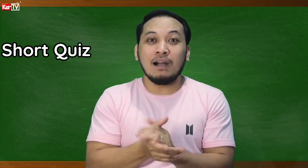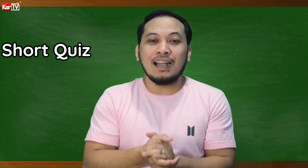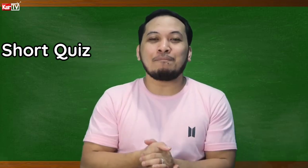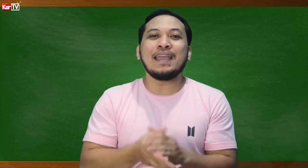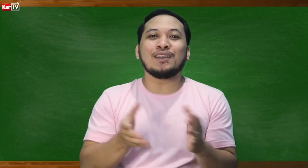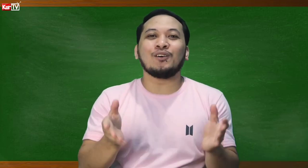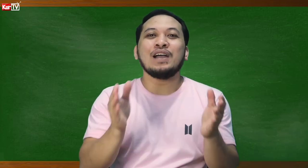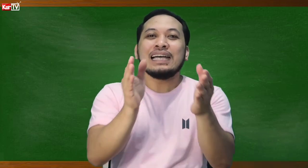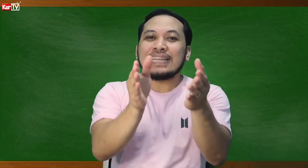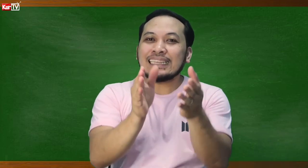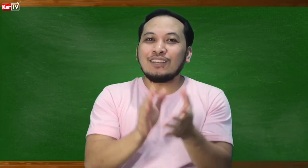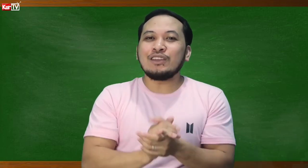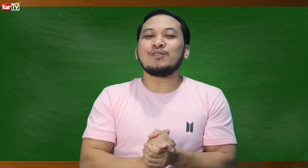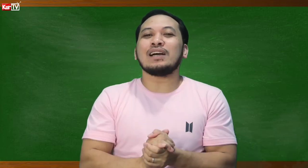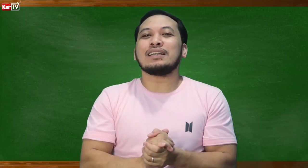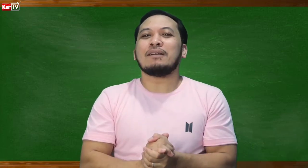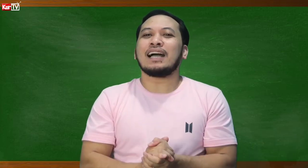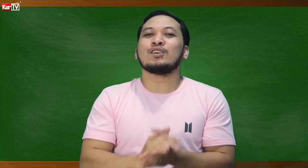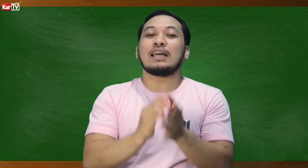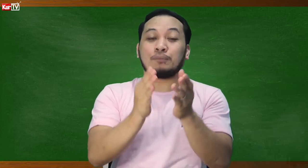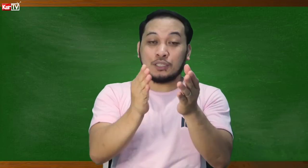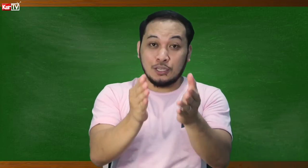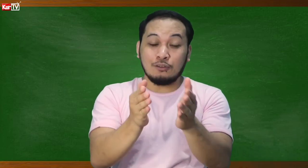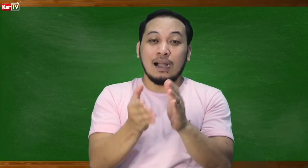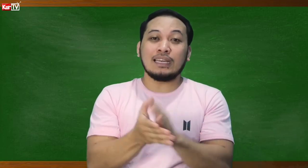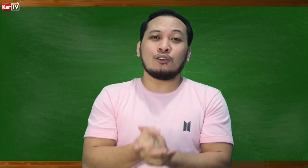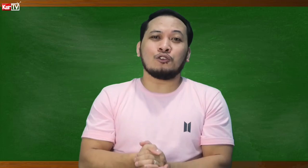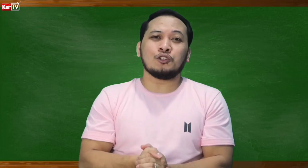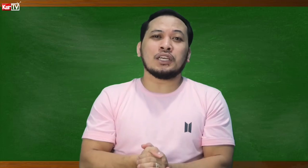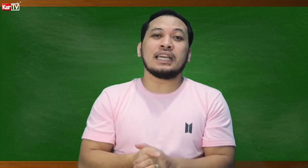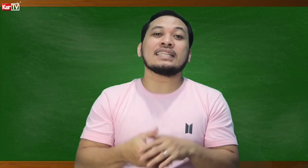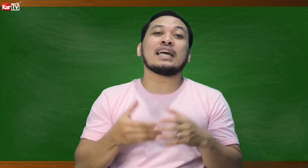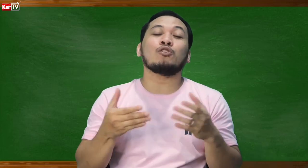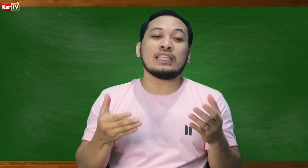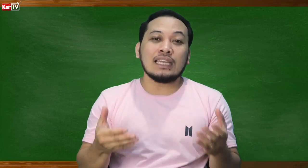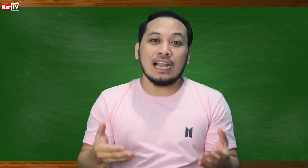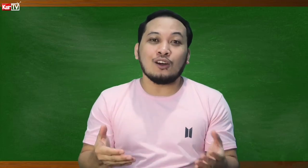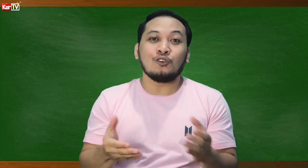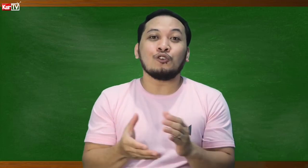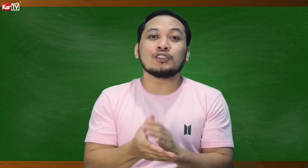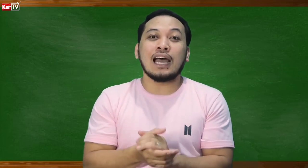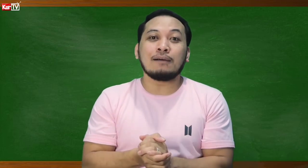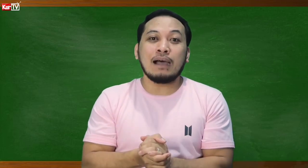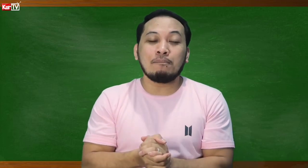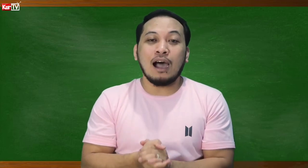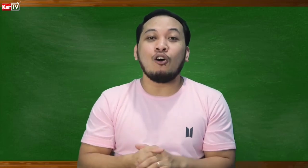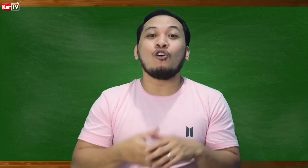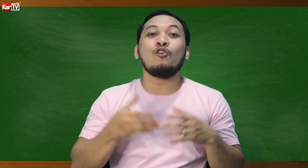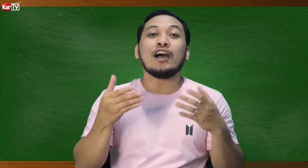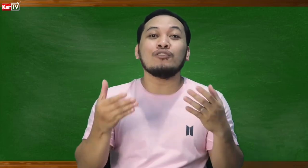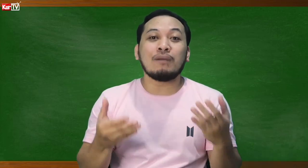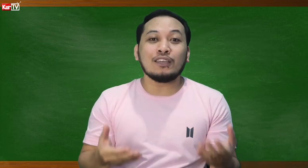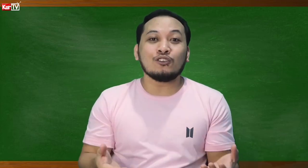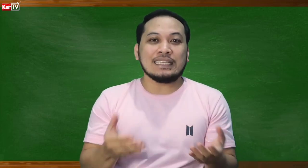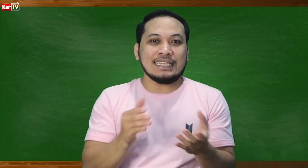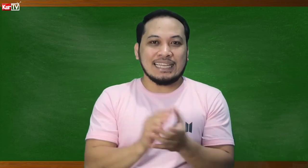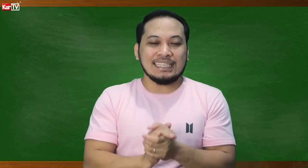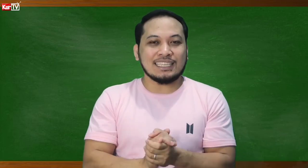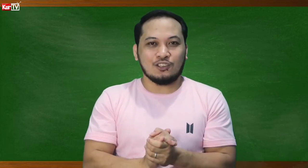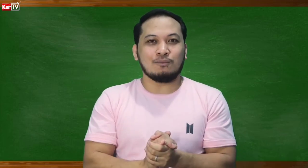kumbaga, pero tatanungin ko lang naman kayo, tapos kayong mga nanonood dyan, eh sagutin lang ako kung tama ba o kung ano ba yung sinisenyas ko ng